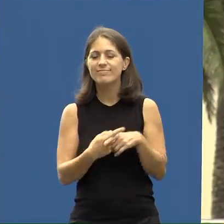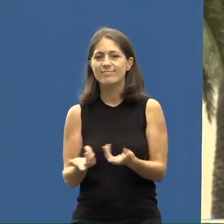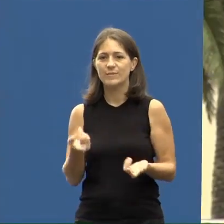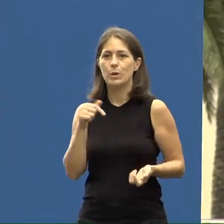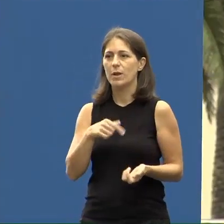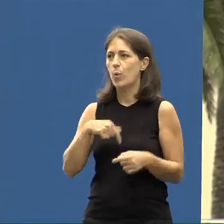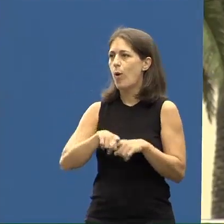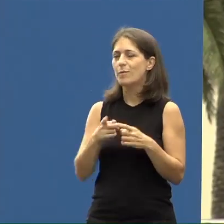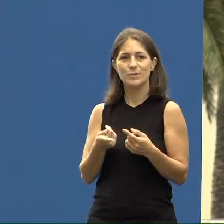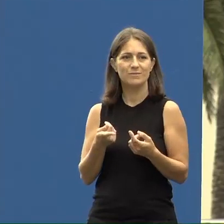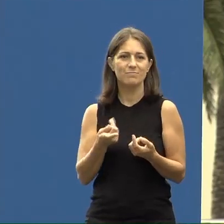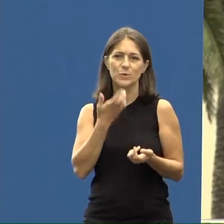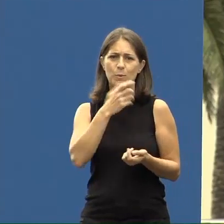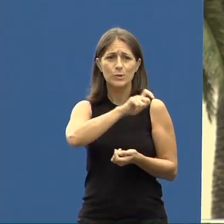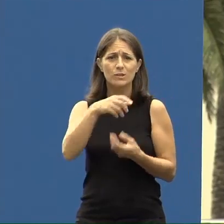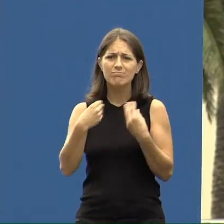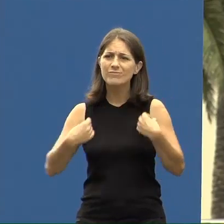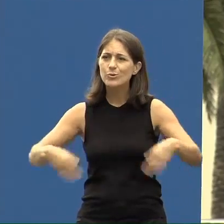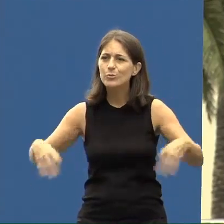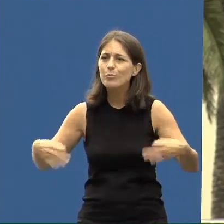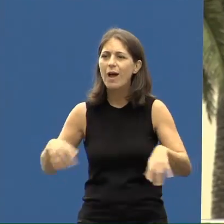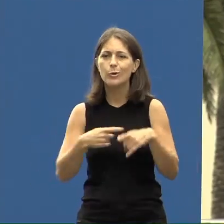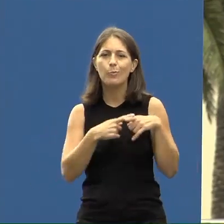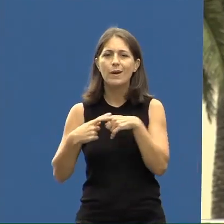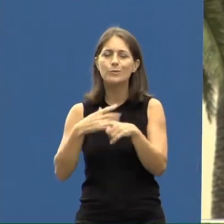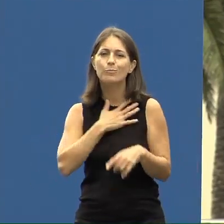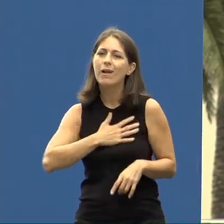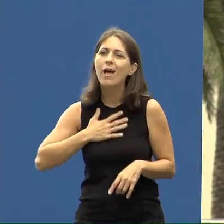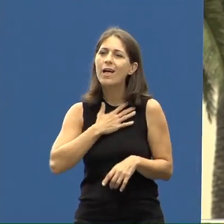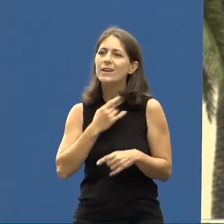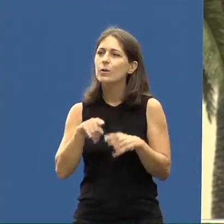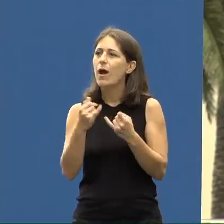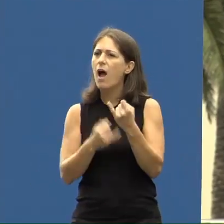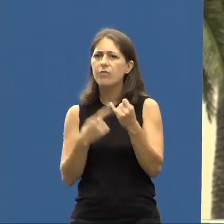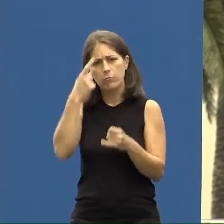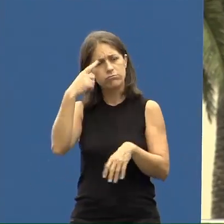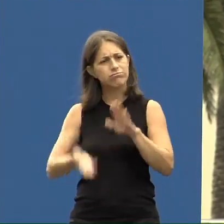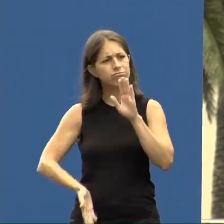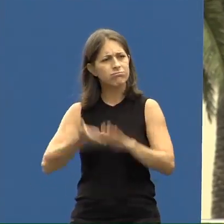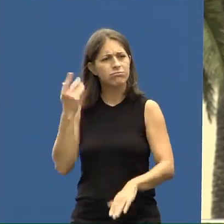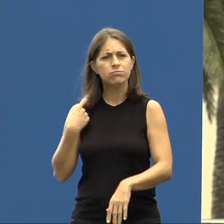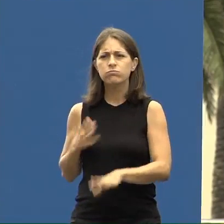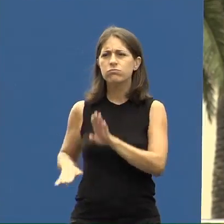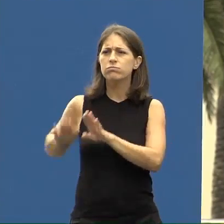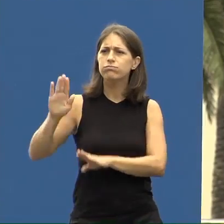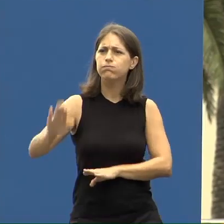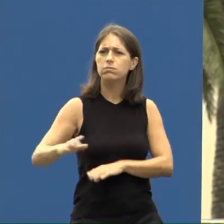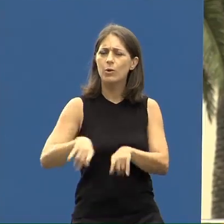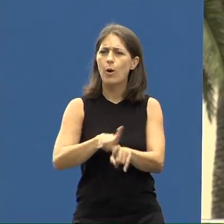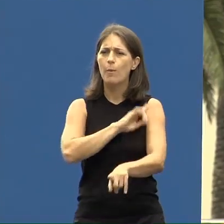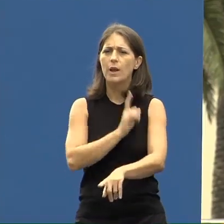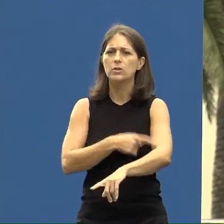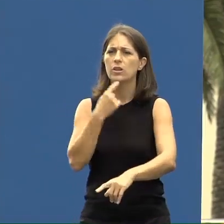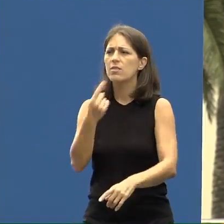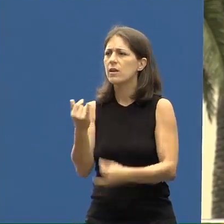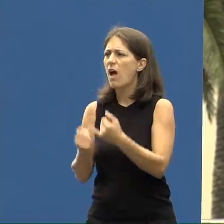compartir escenario ca xente do común, ca xente que destes pasos adiante, pasos decididos, pasos valentes, para